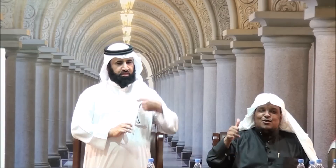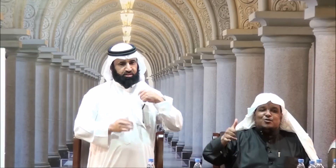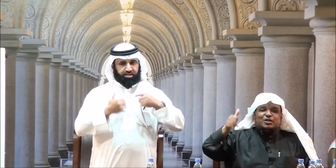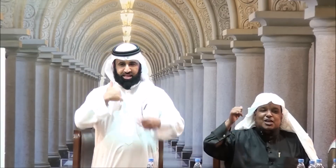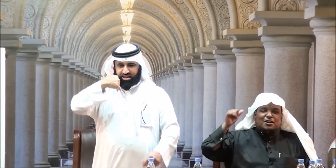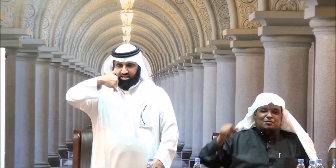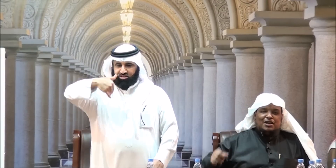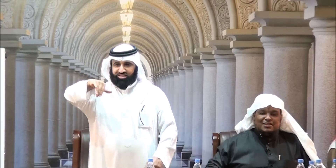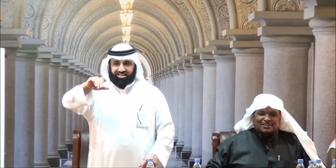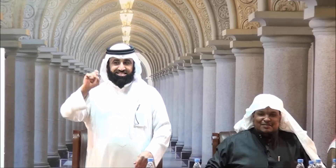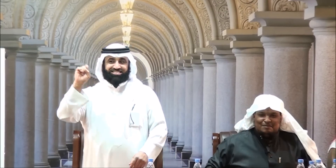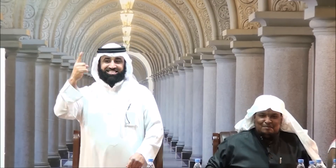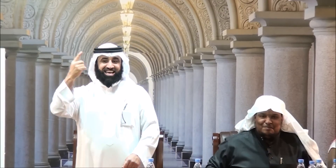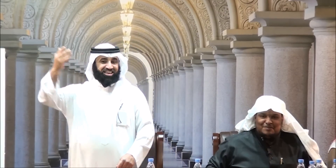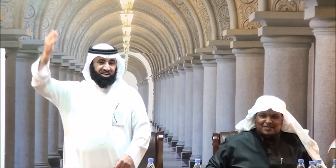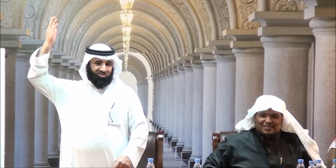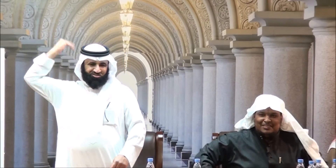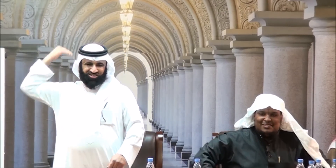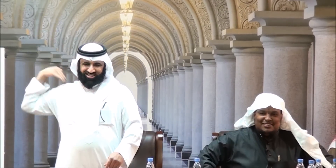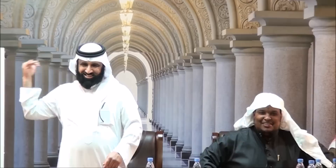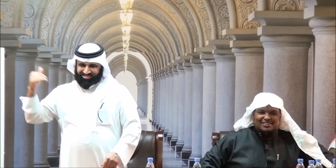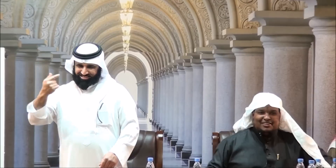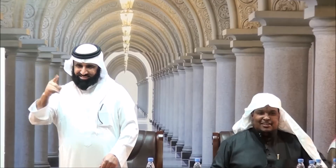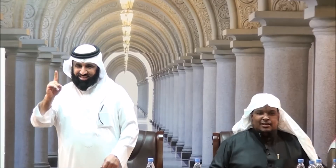زيارتي لكم الشهر الماضي